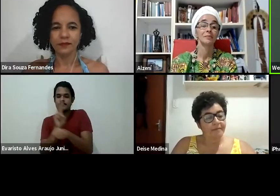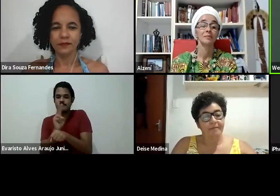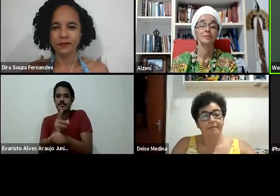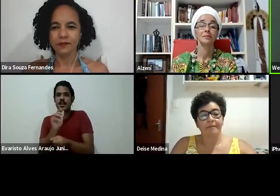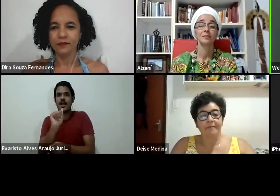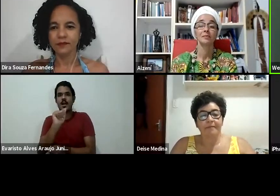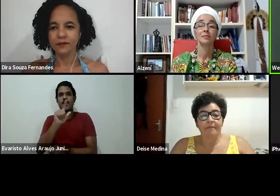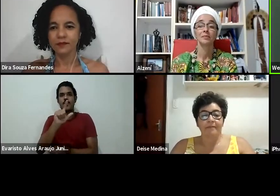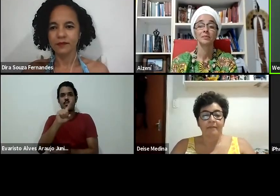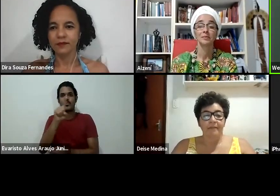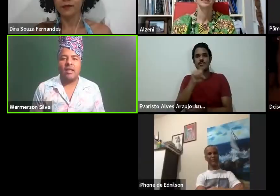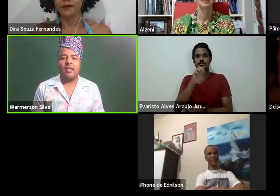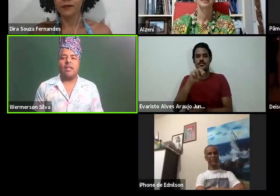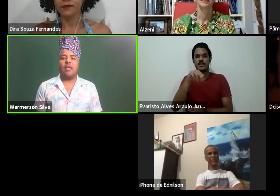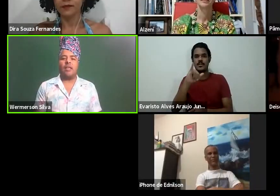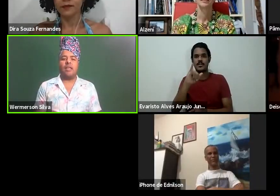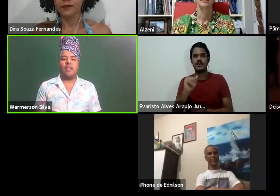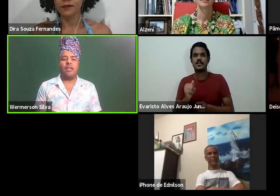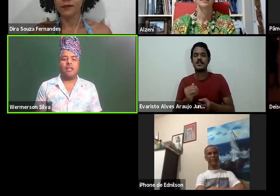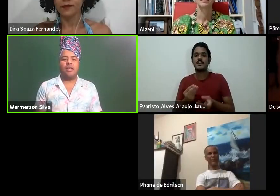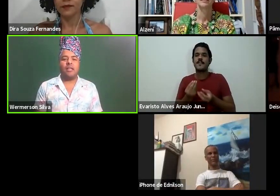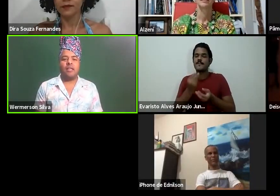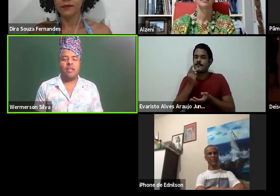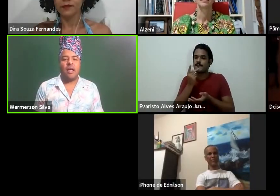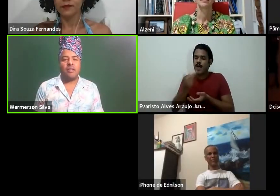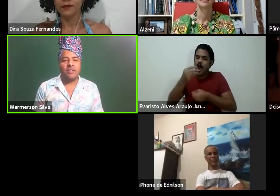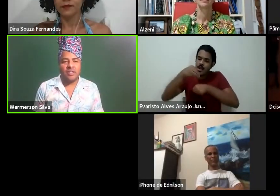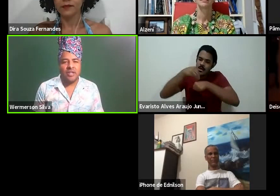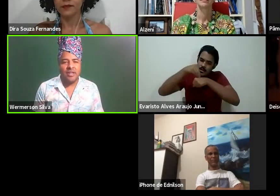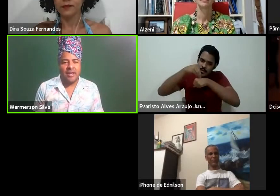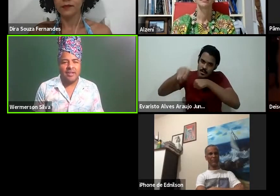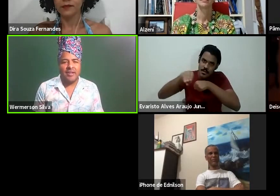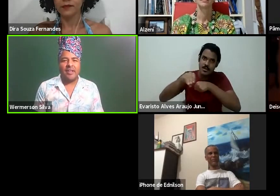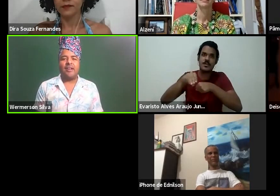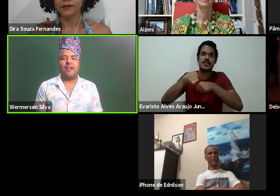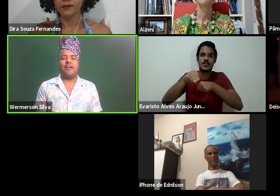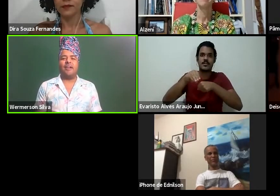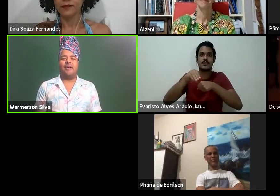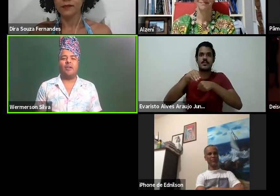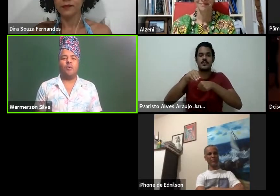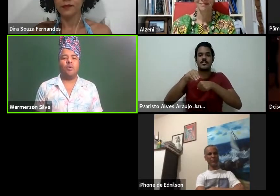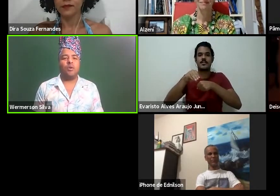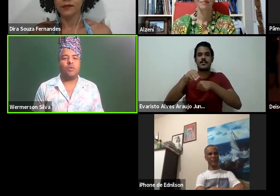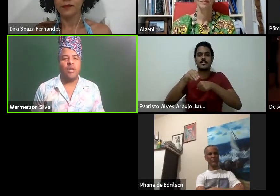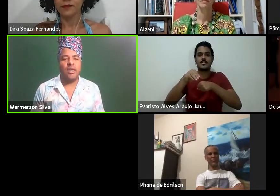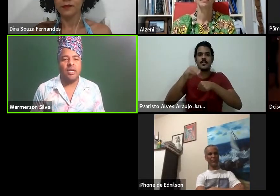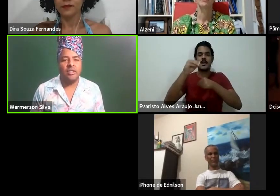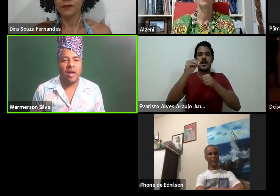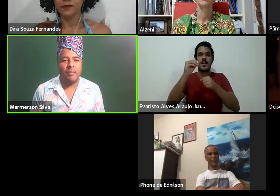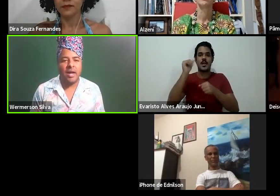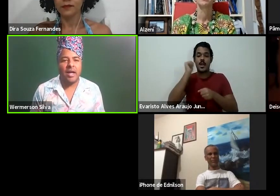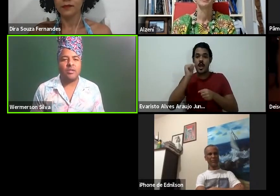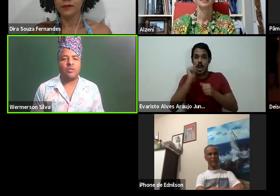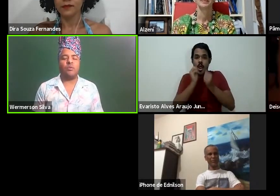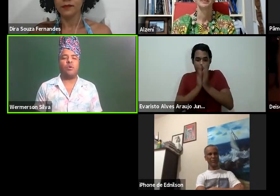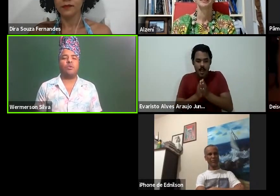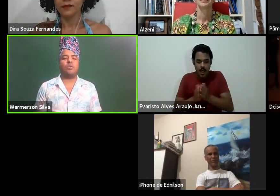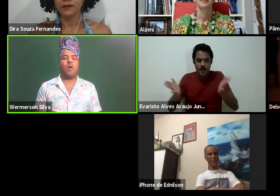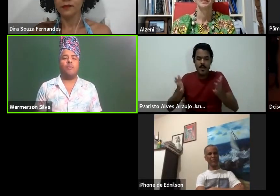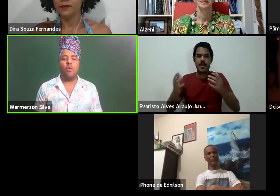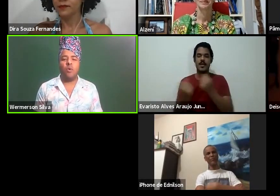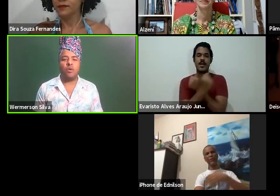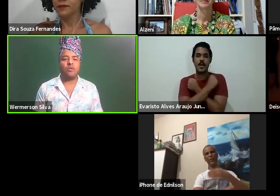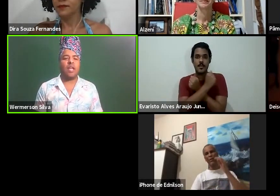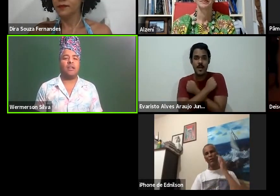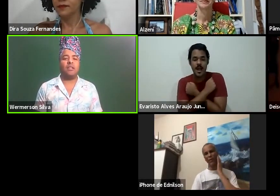para Ialorixá e a Dejani, né? O nosso grande abraço,